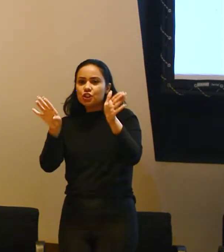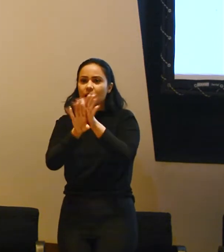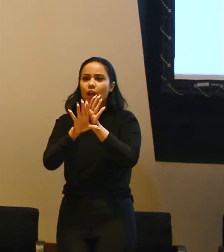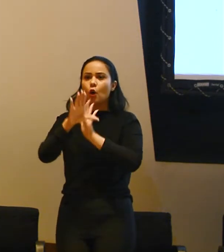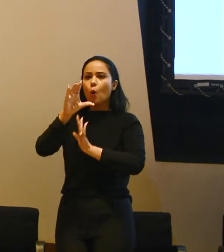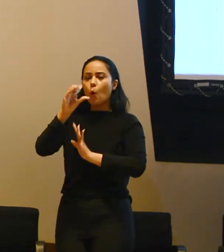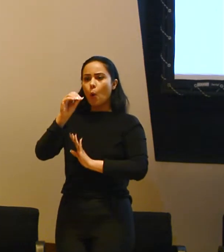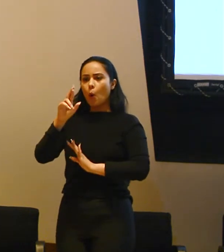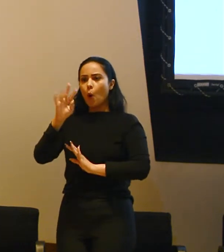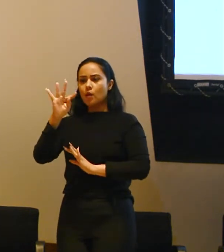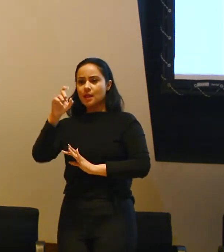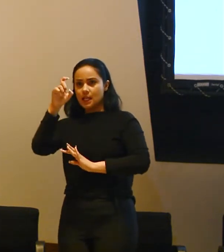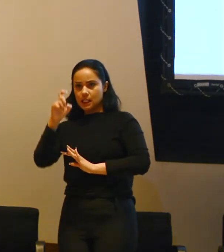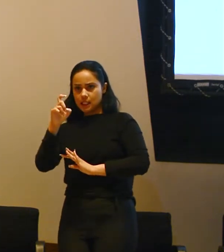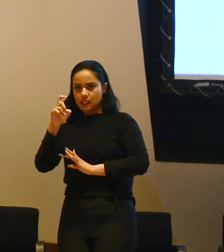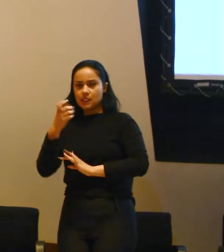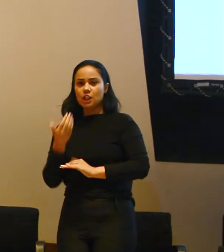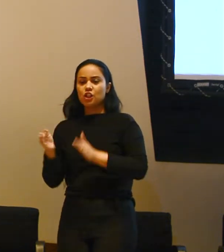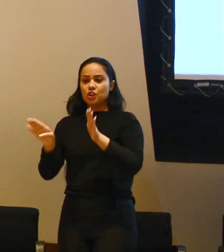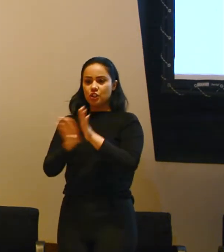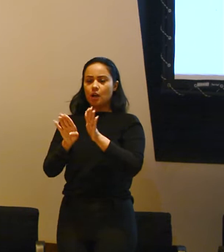córtex auditivo de maneira satisfatória.